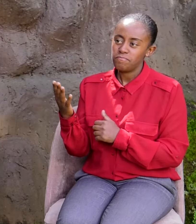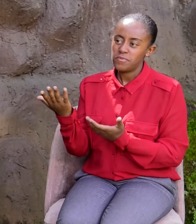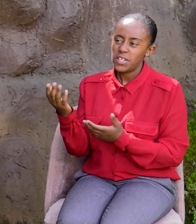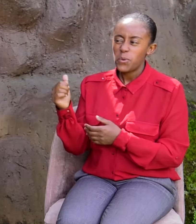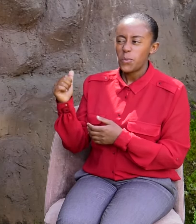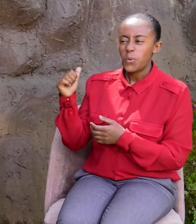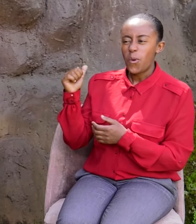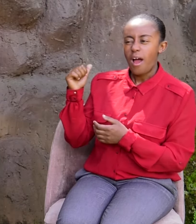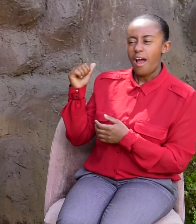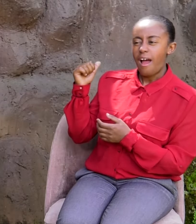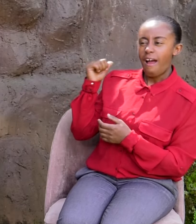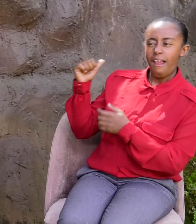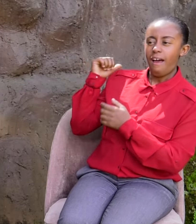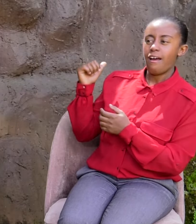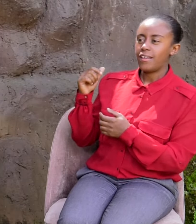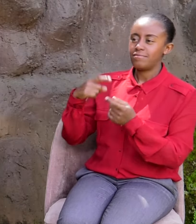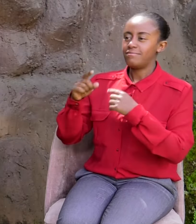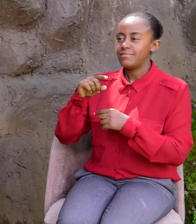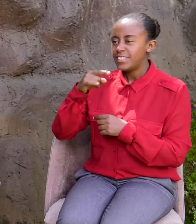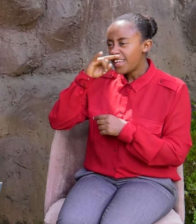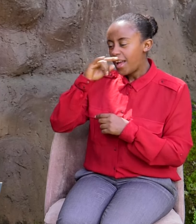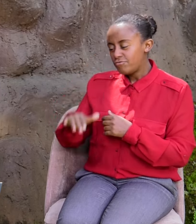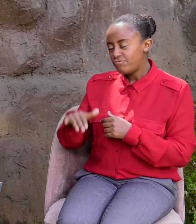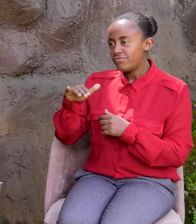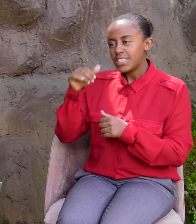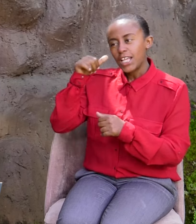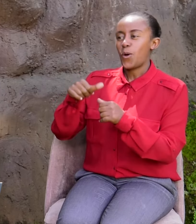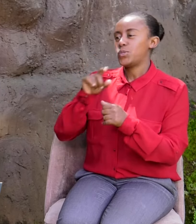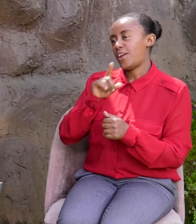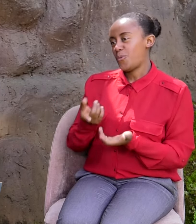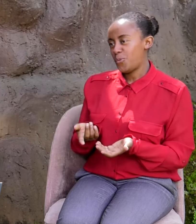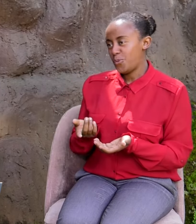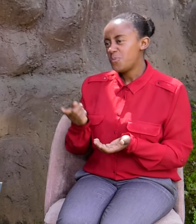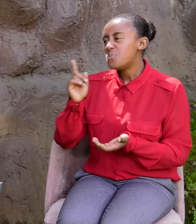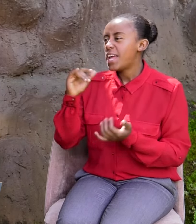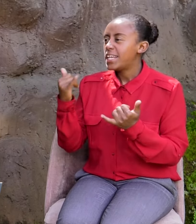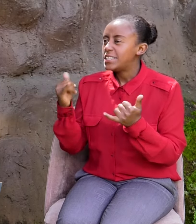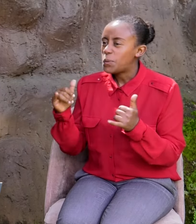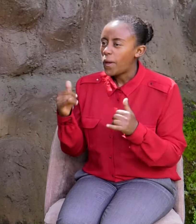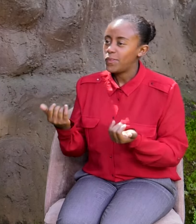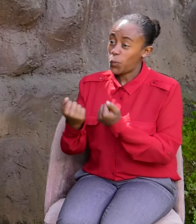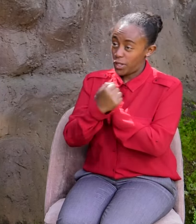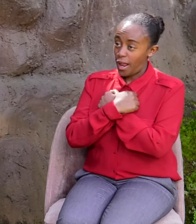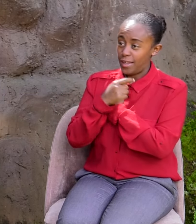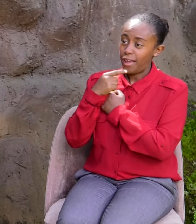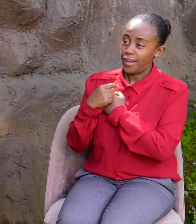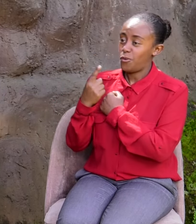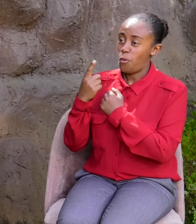ወደ ኋላ ልታንደረድረኝ ነው ማለት ነው። የልጅነት ጊዜ ልታስታውሰኝ ምን አይነት ጨዋታ ትወዳለህ እያልከኝ ነው።